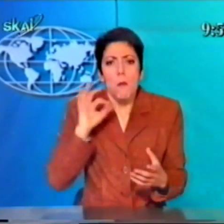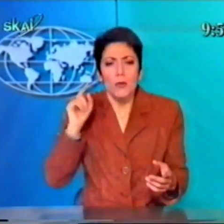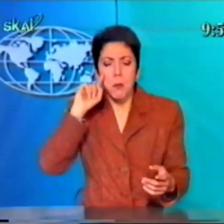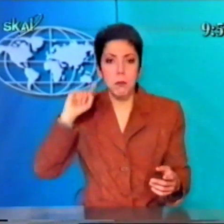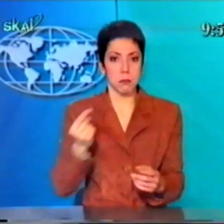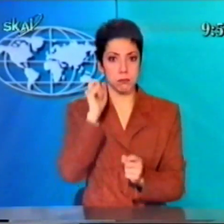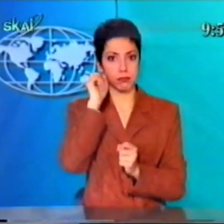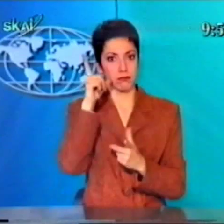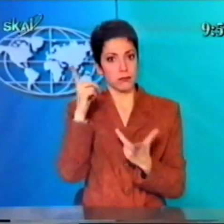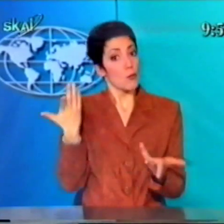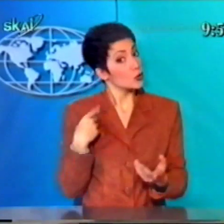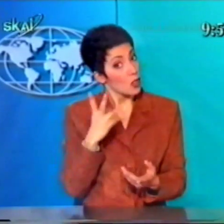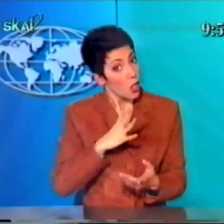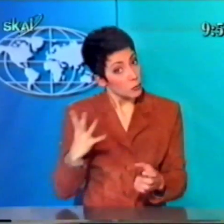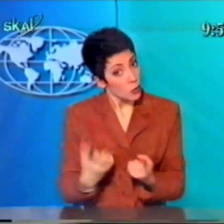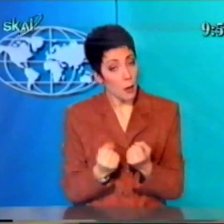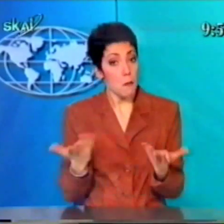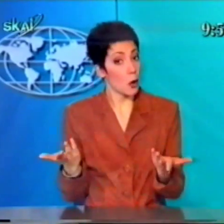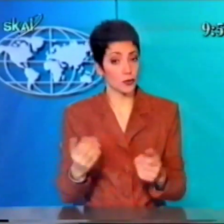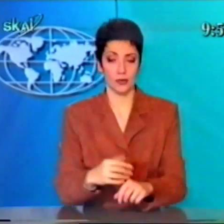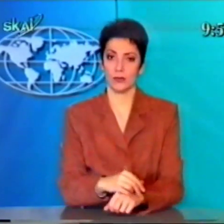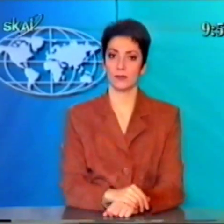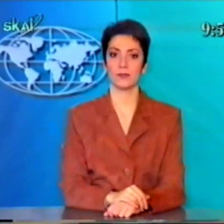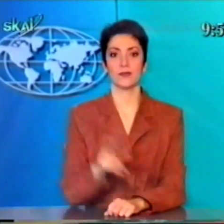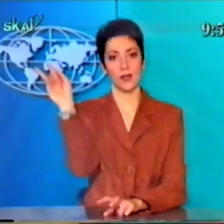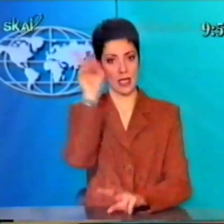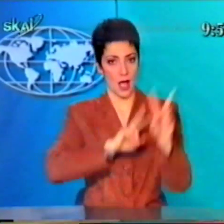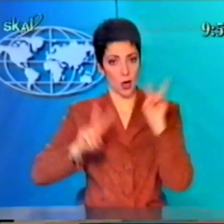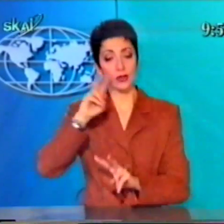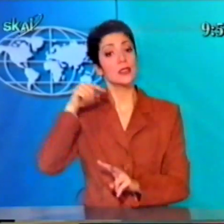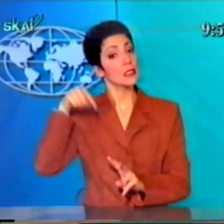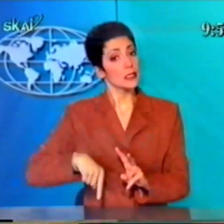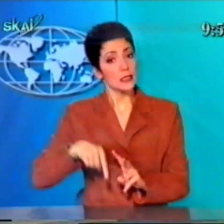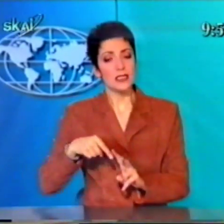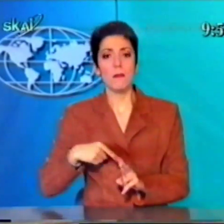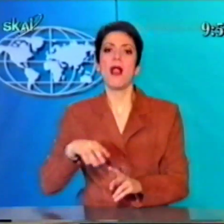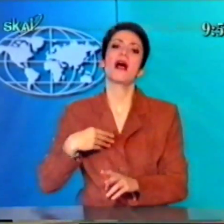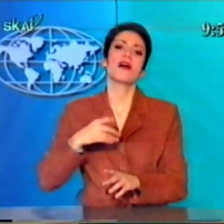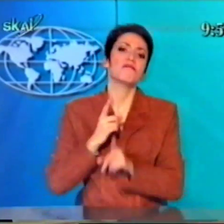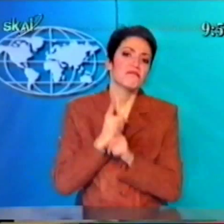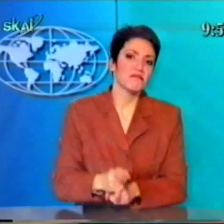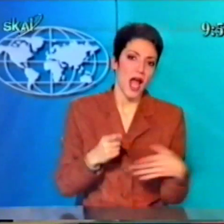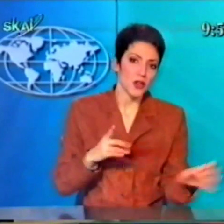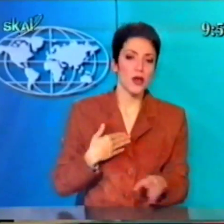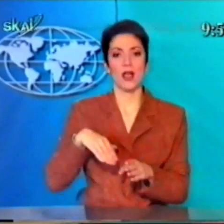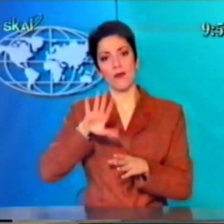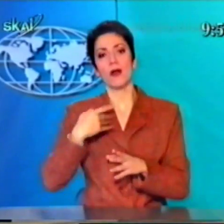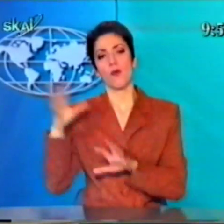Καιρός. Τοπικές βροχές αναμένονται σήμερα στα βόρεια και ανατολικά της Αττικής και χιόνια στα ορεινά. Η θερμοκρασία